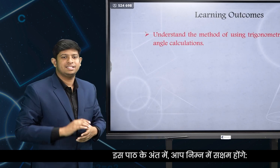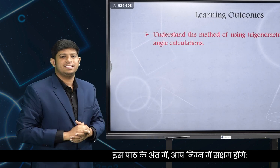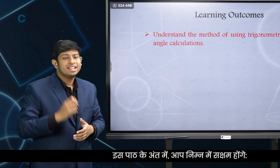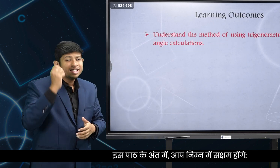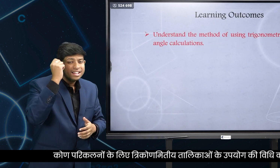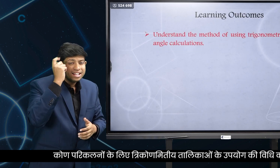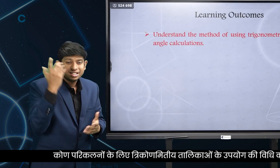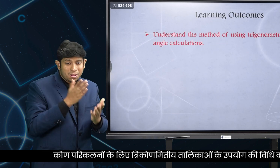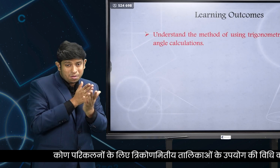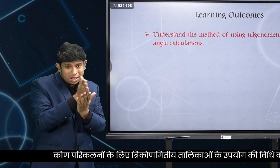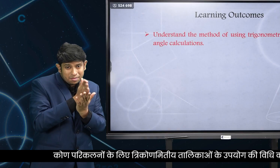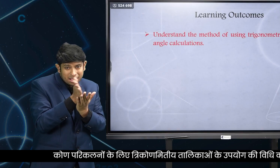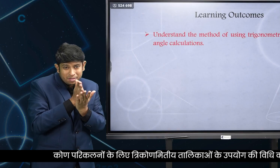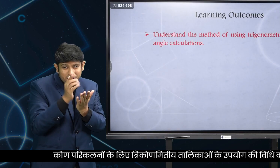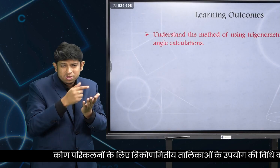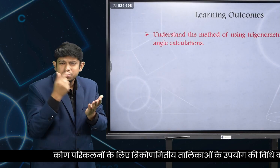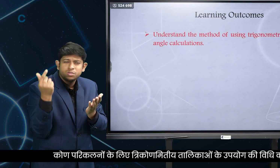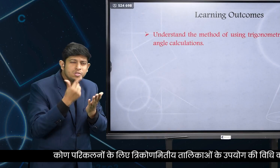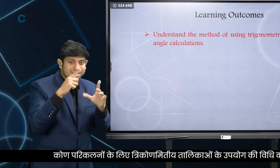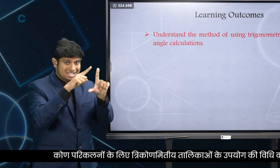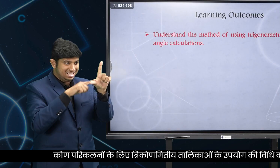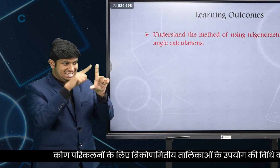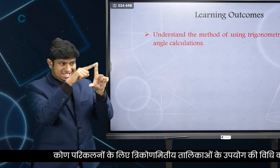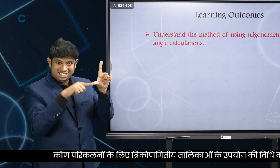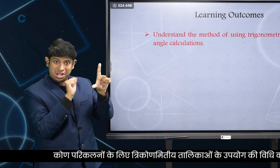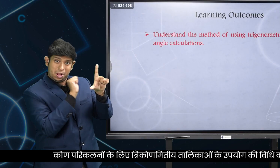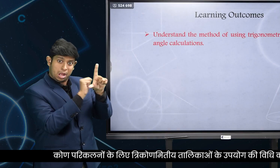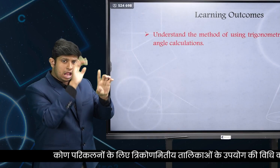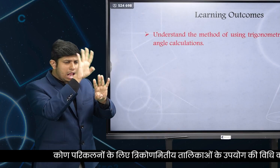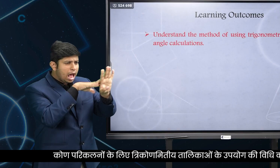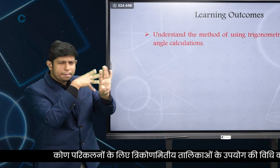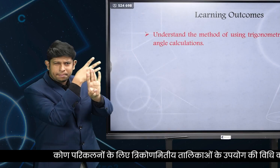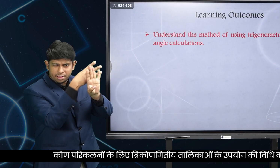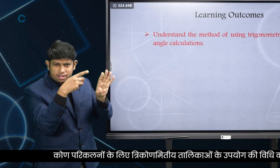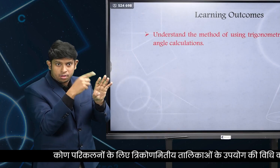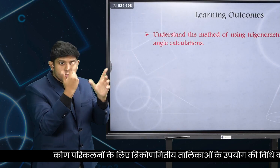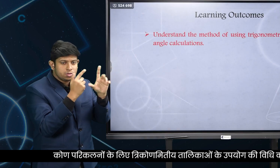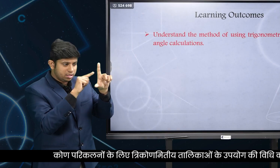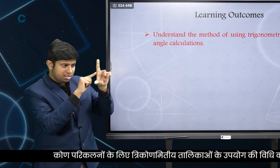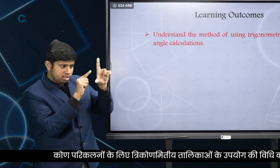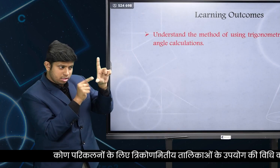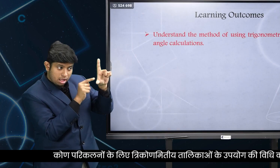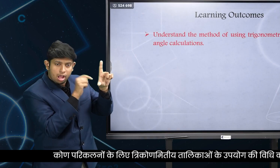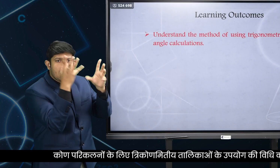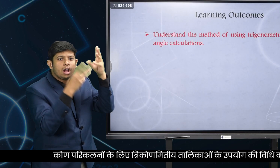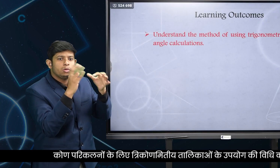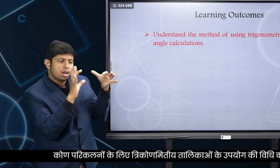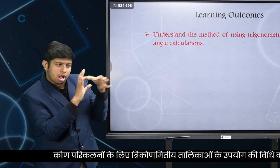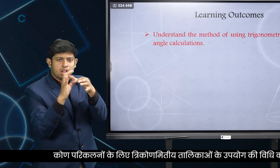होंगे। 1. कोण परिकलनों के लिए त्रिकोणमितीय तालिकाओं के उपयोग की विधि को